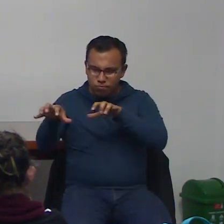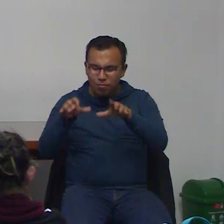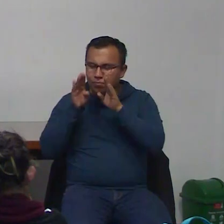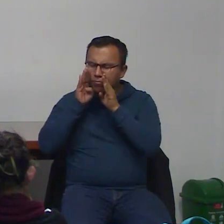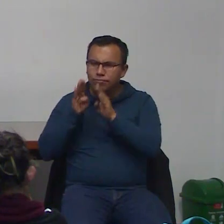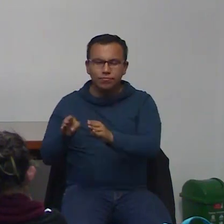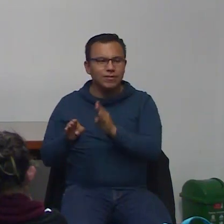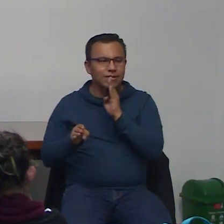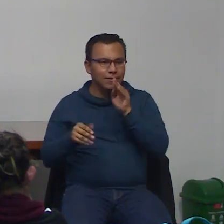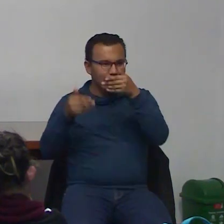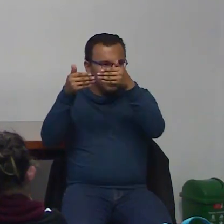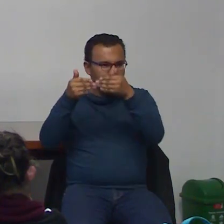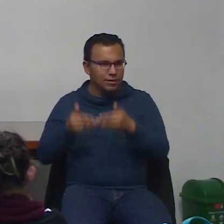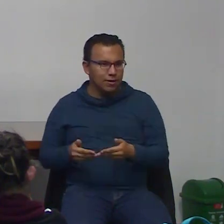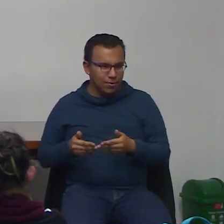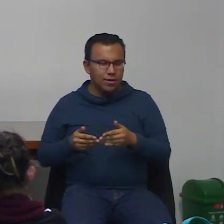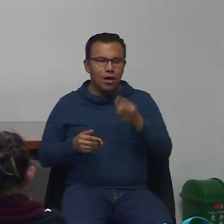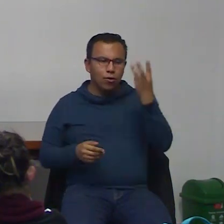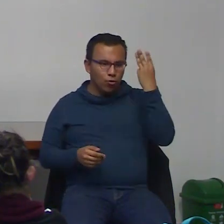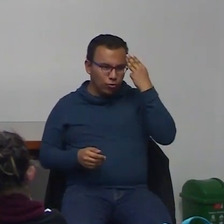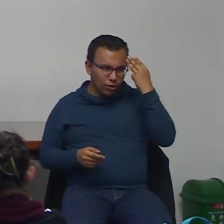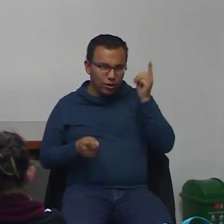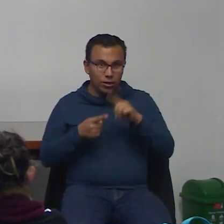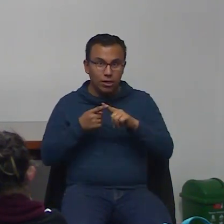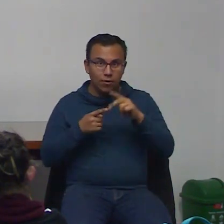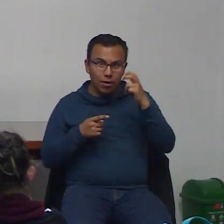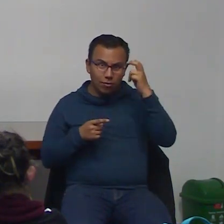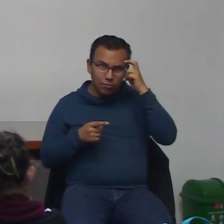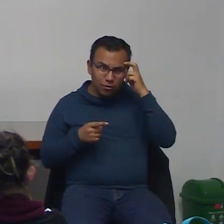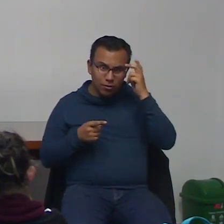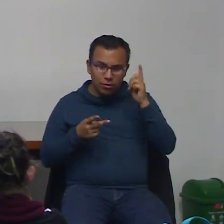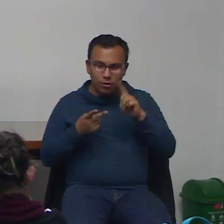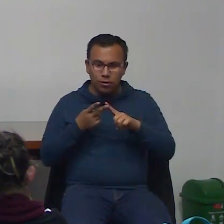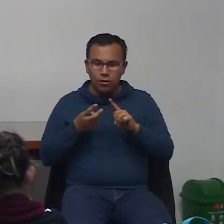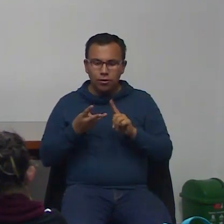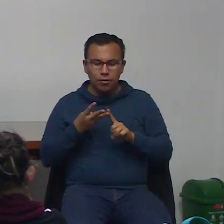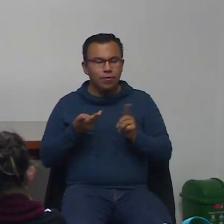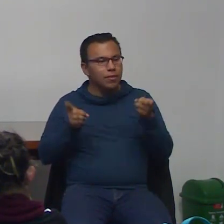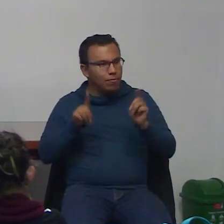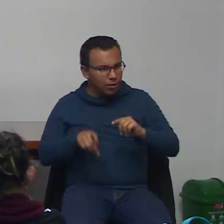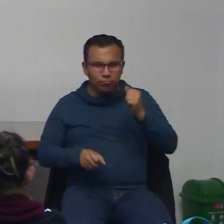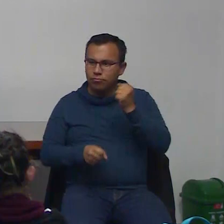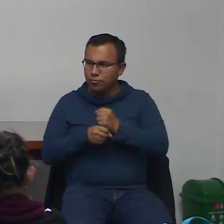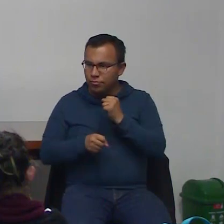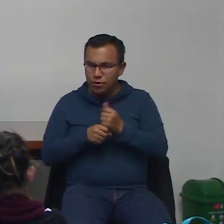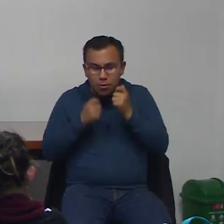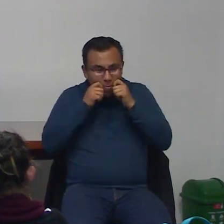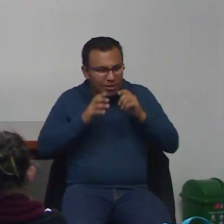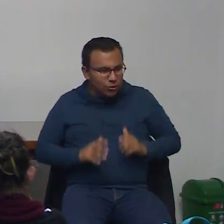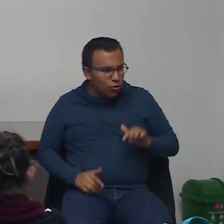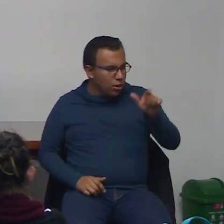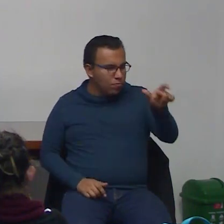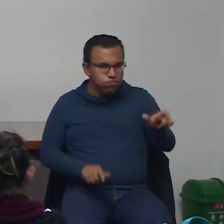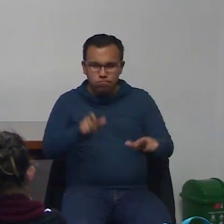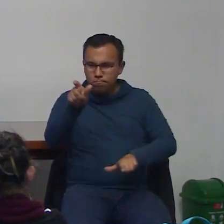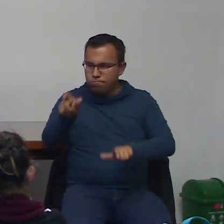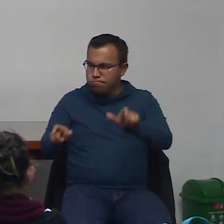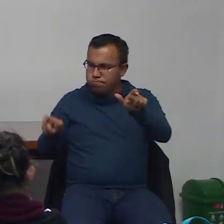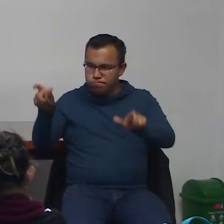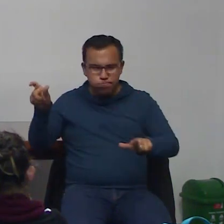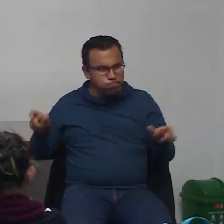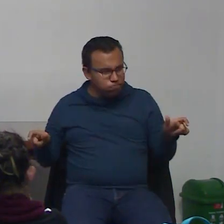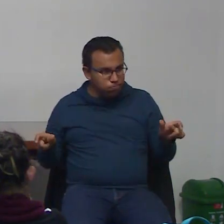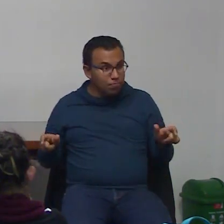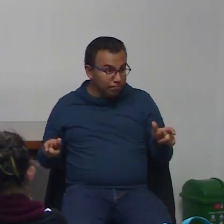a población condición de discapacidad cognitiva intelectual pero también trabajamos con el ser humano sí Y tenemos